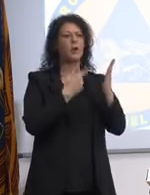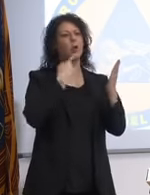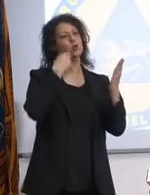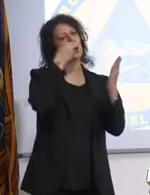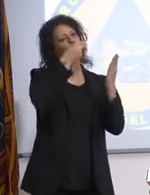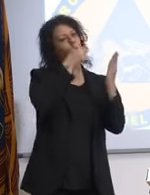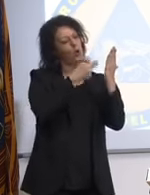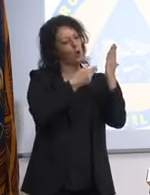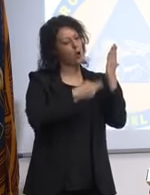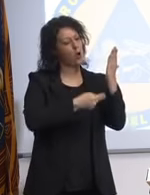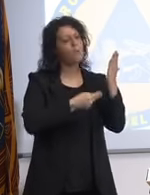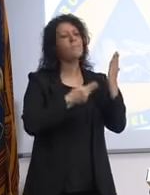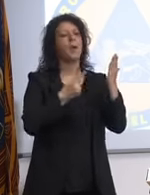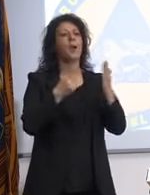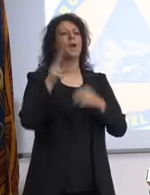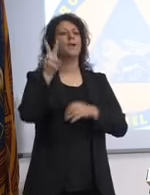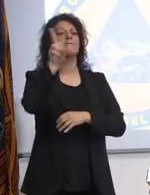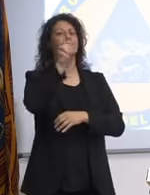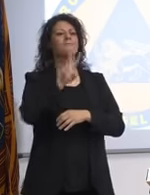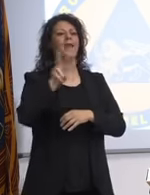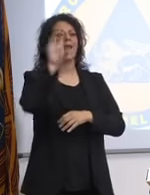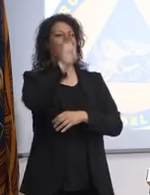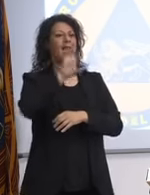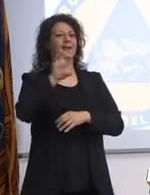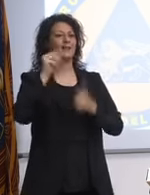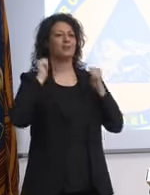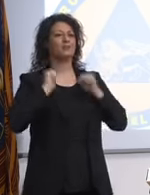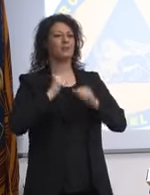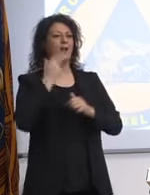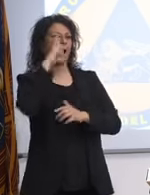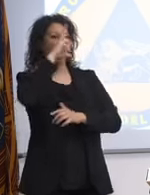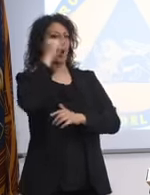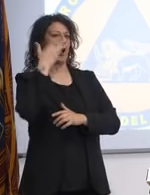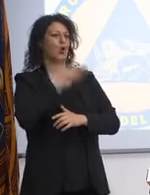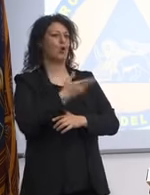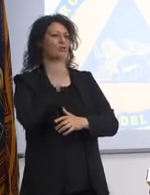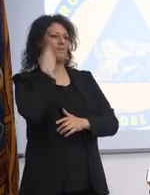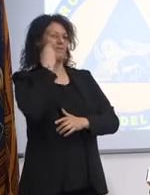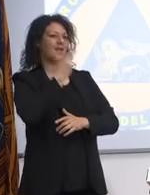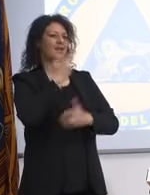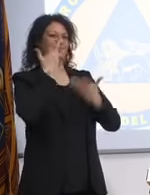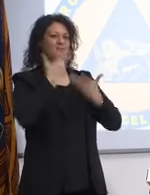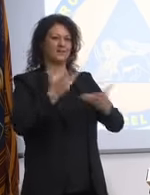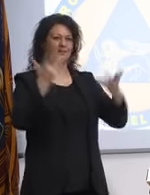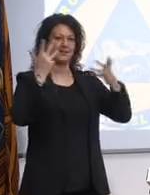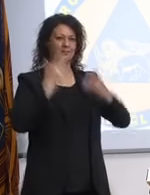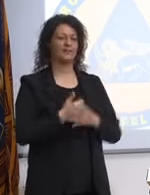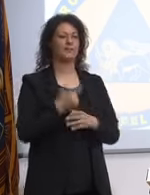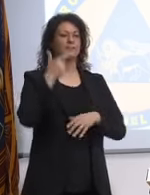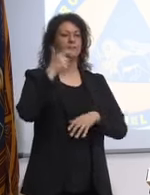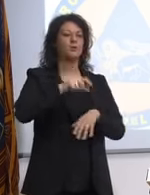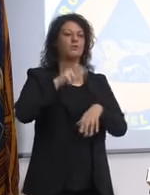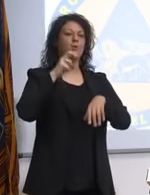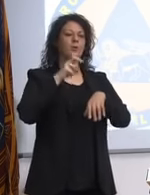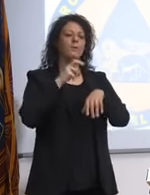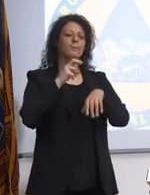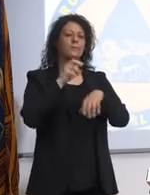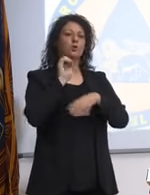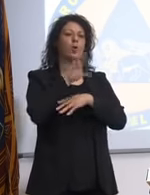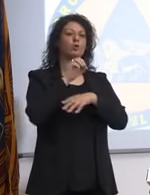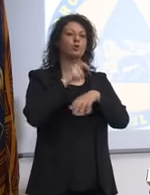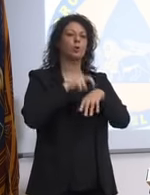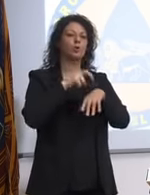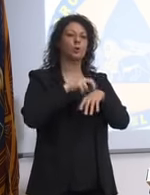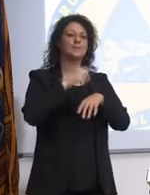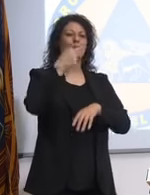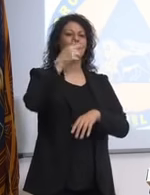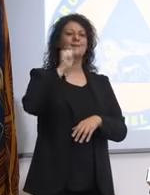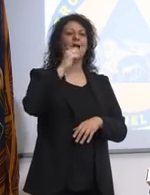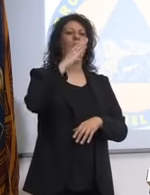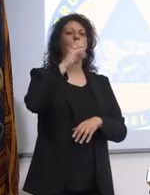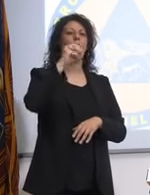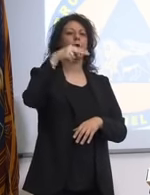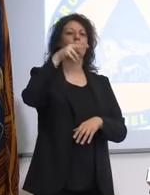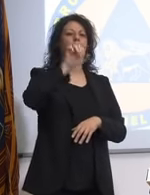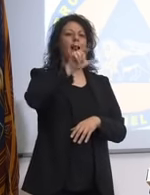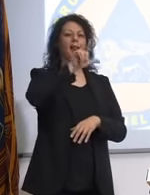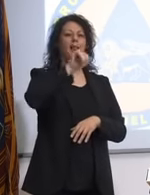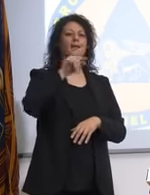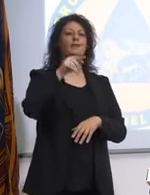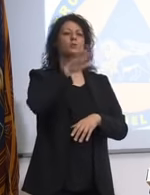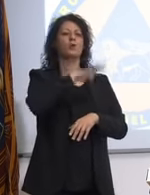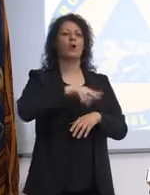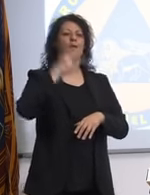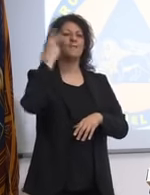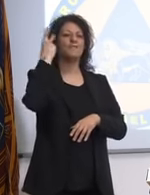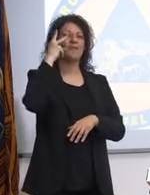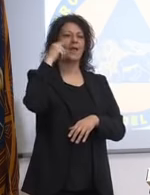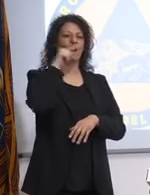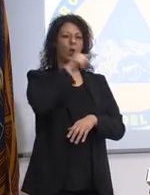conoscano, li vedano in faccia. La professoressa Tacconelli di Verona è un riferimento per un sacco di protocolli sperimentali